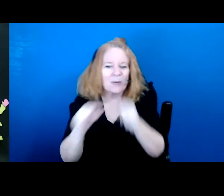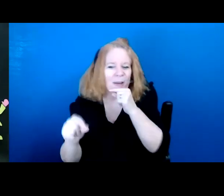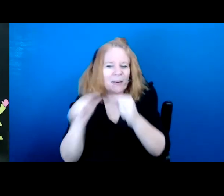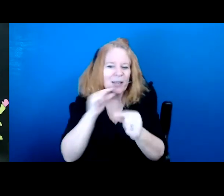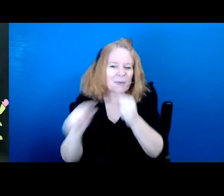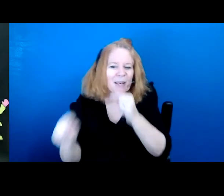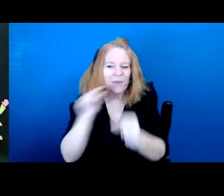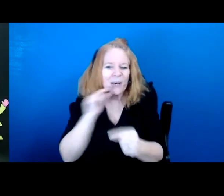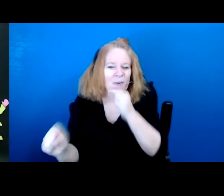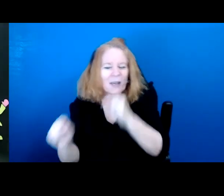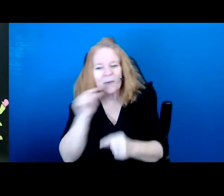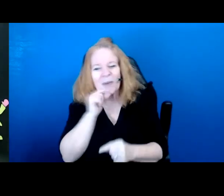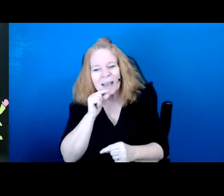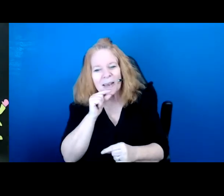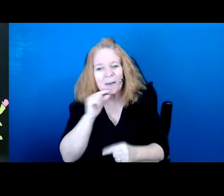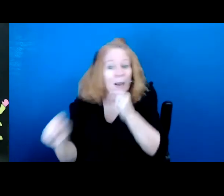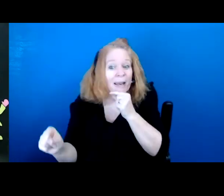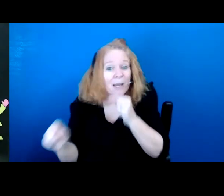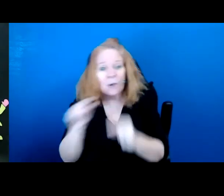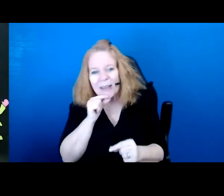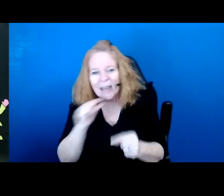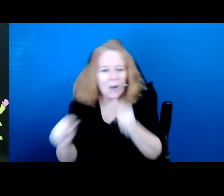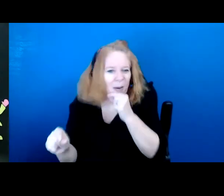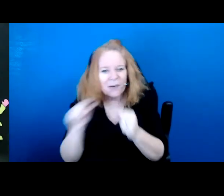mi nombre es win win